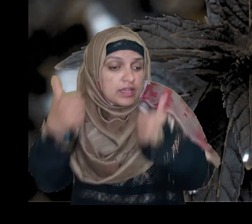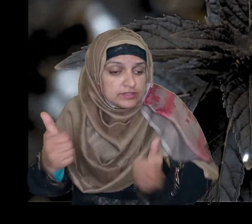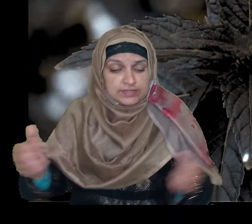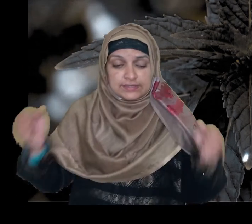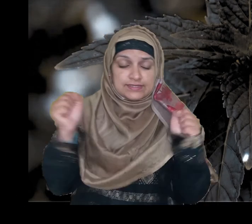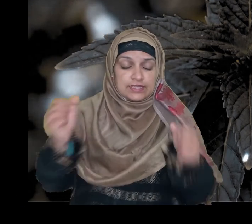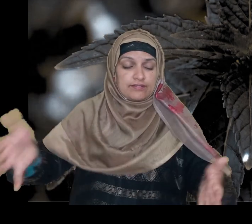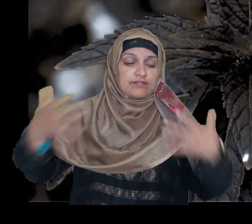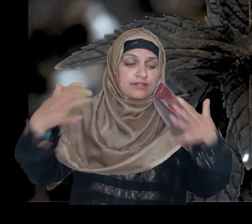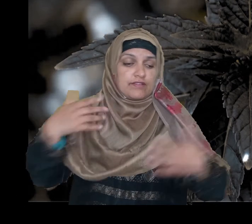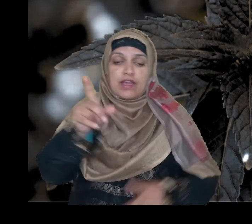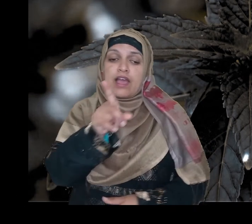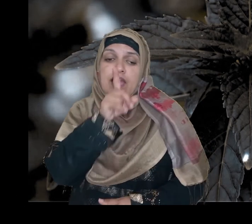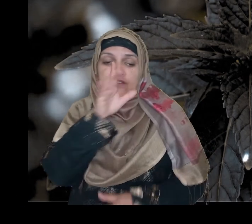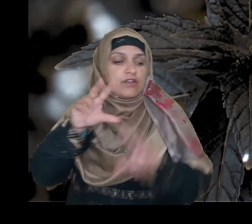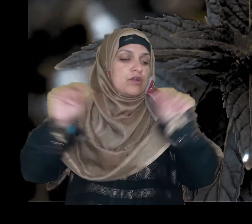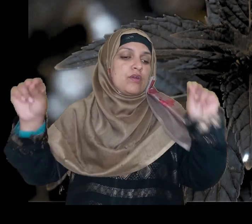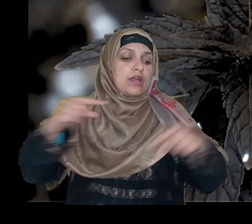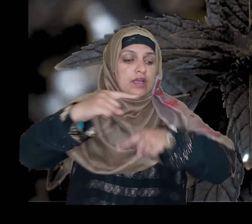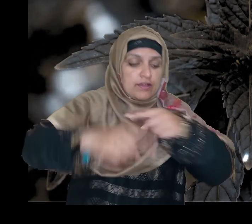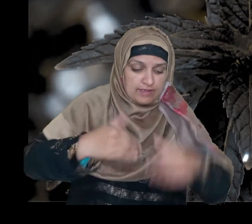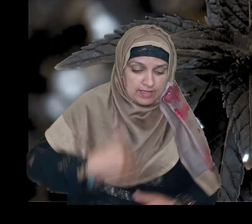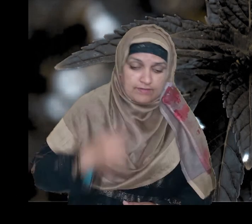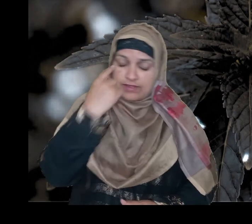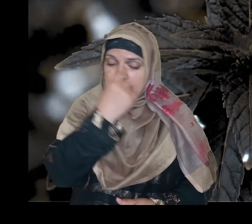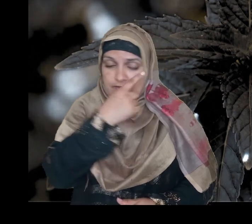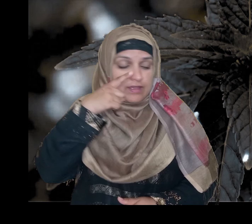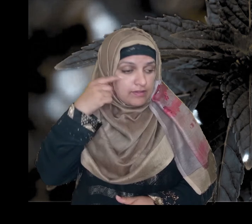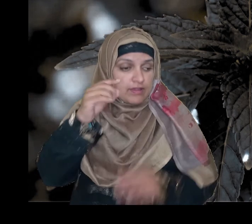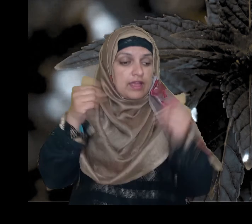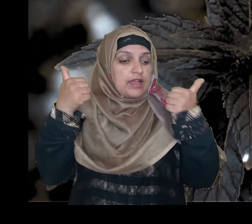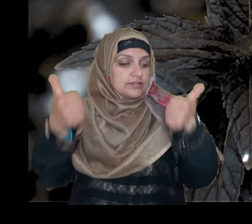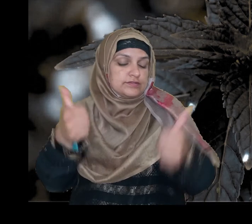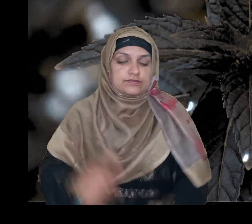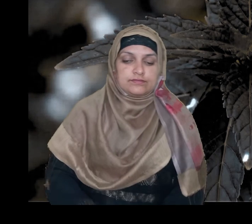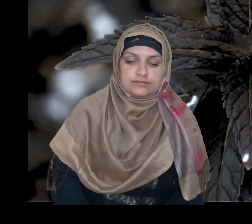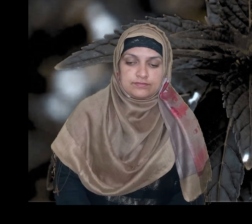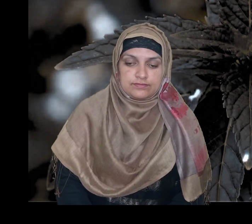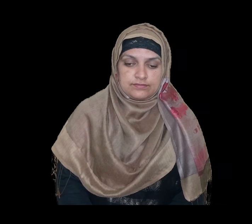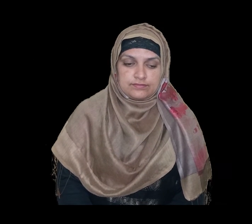ठंडक का एहसास बरकरार रहता है और मैदे और आंतों की कारकर्दगी बहाल होती है।